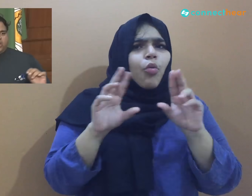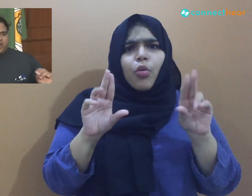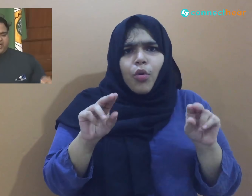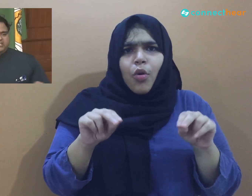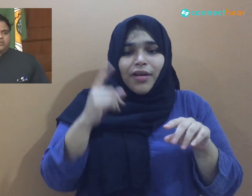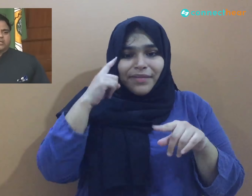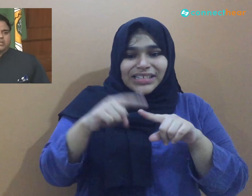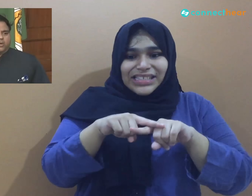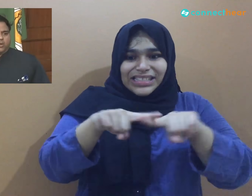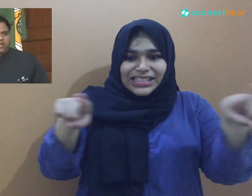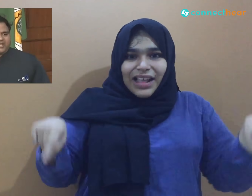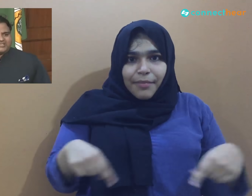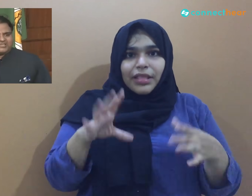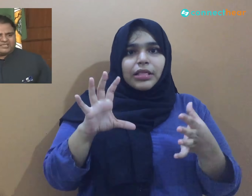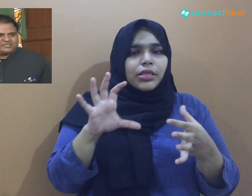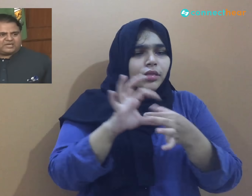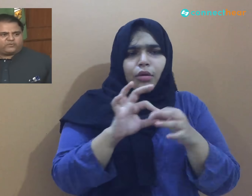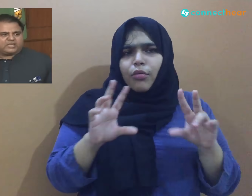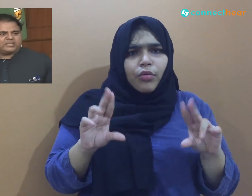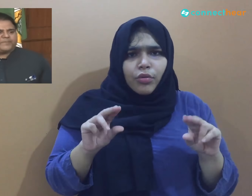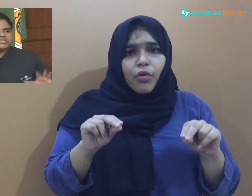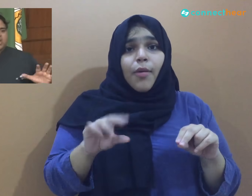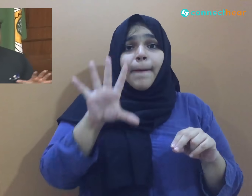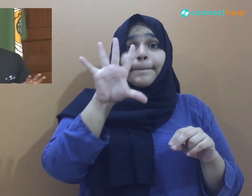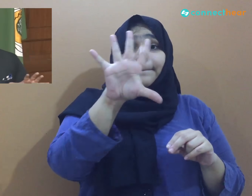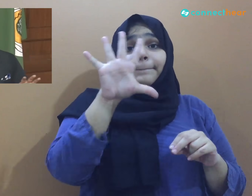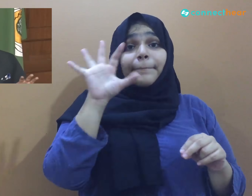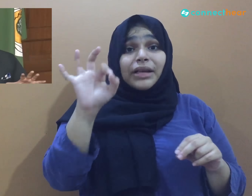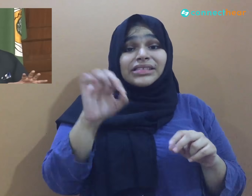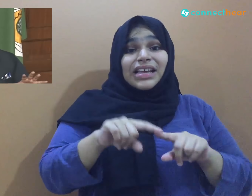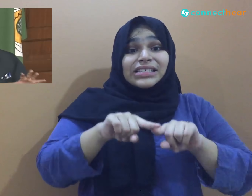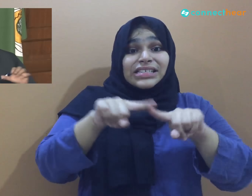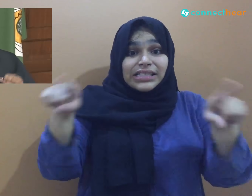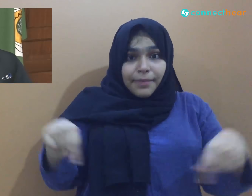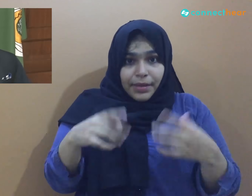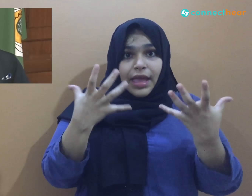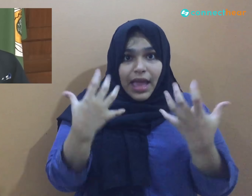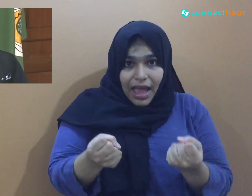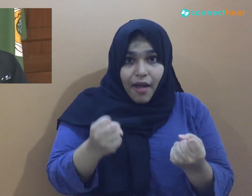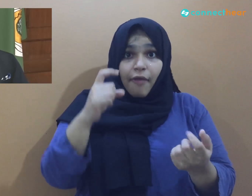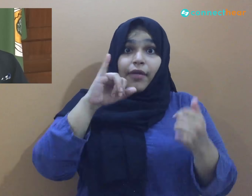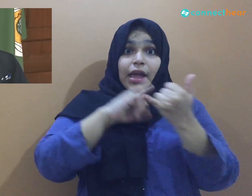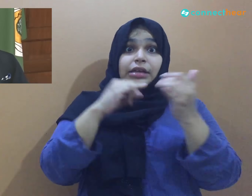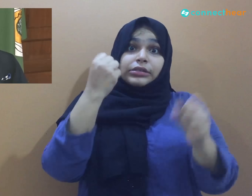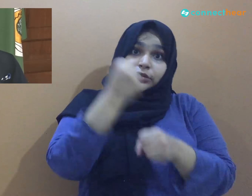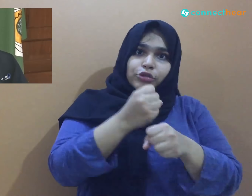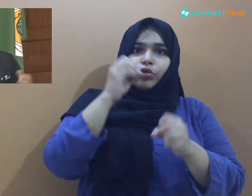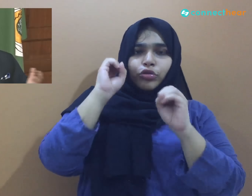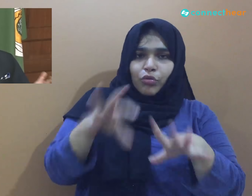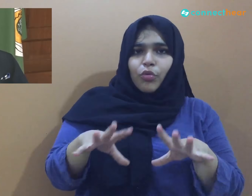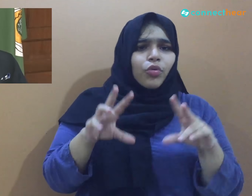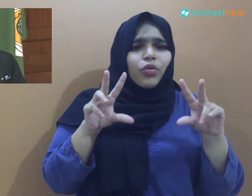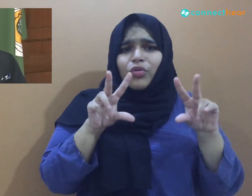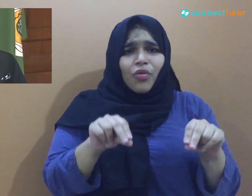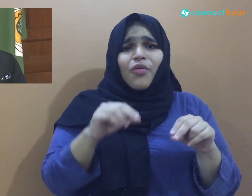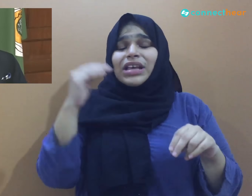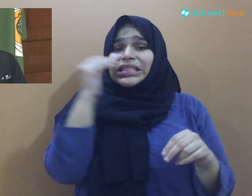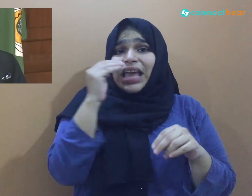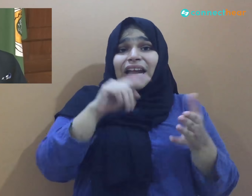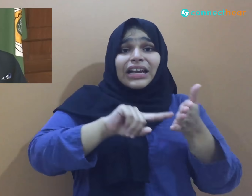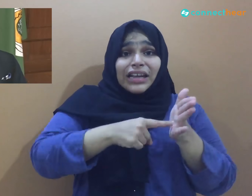جو ہمارا اس وقت کا لا ہے ایس سی زیز کا, وہ کہتا ہے 50 ایکڑ منیمم ہوگا تو آپ کو ایس سی زی اسٹیٹس ملے گا. اب